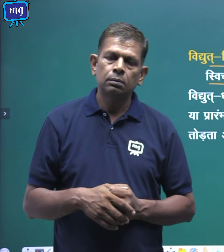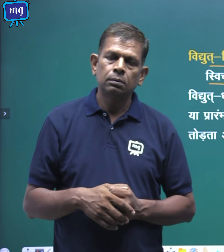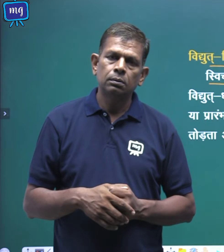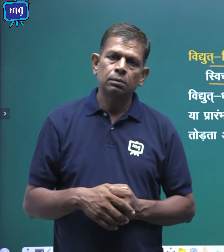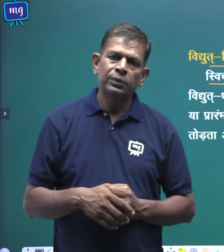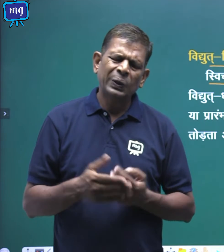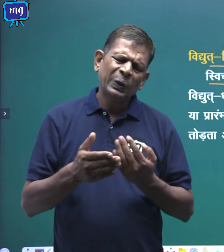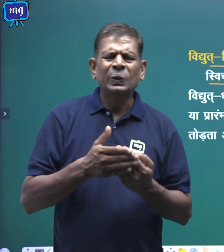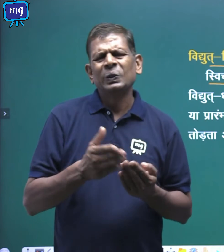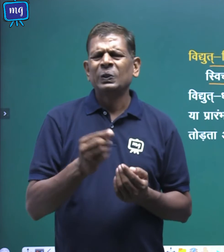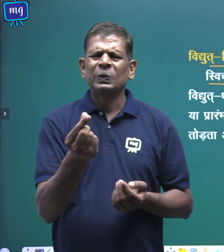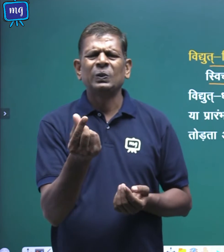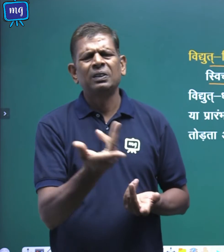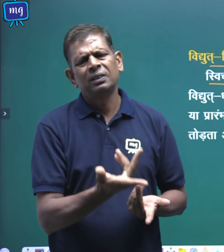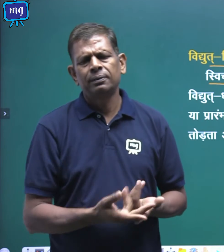सरल युक्ति है